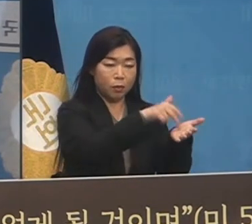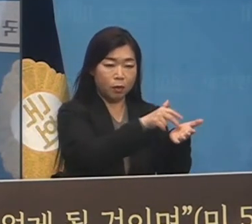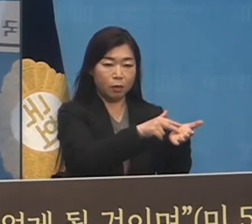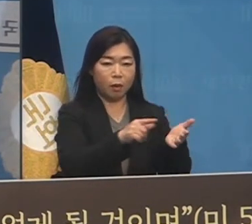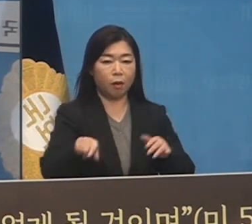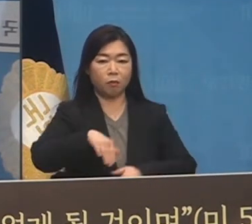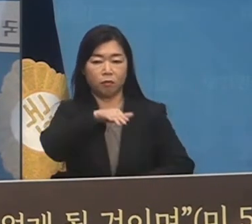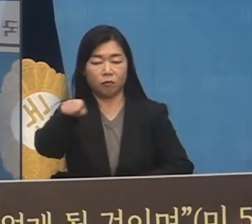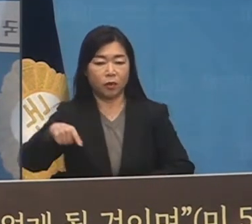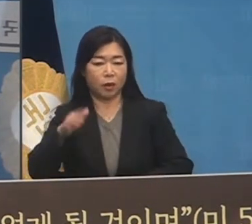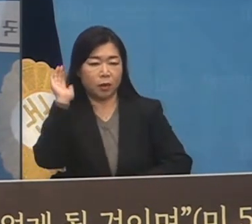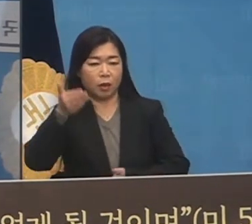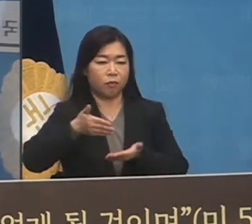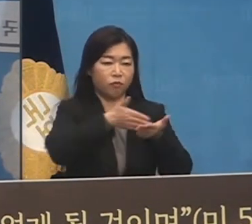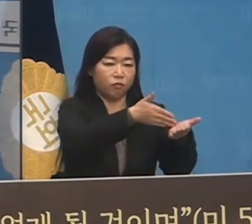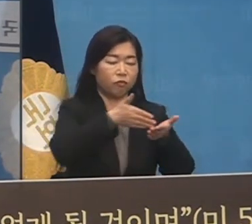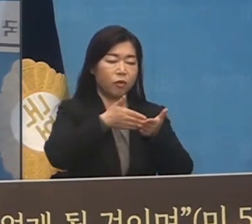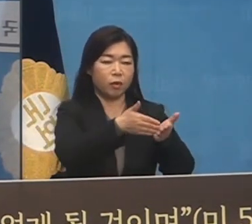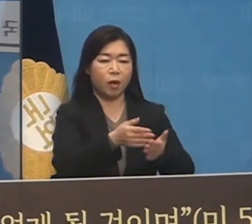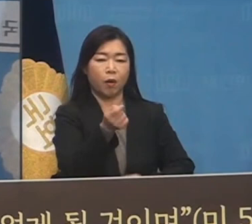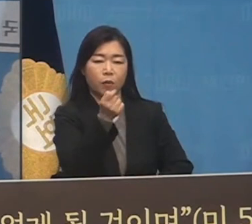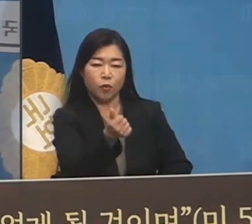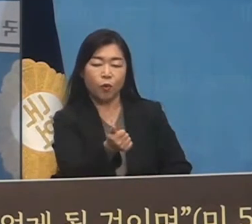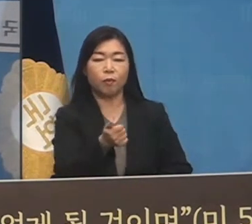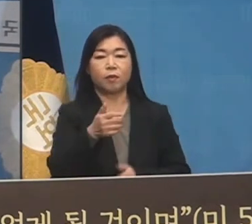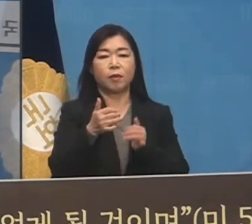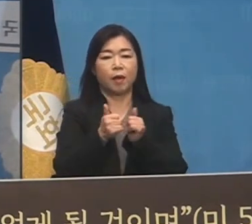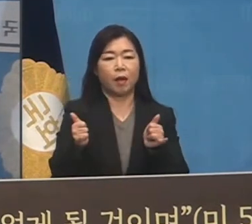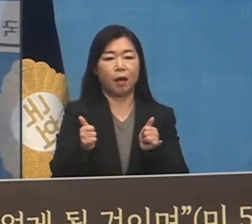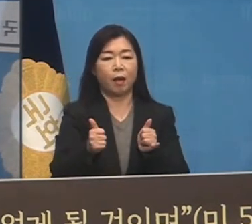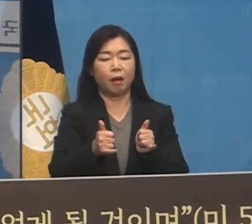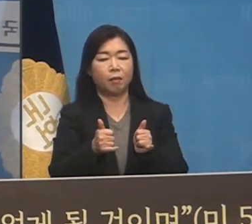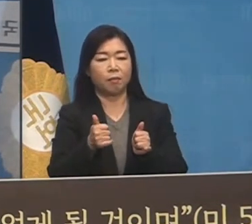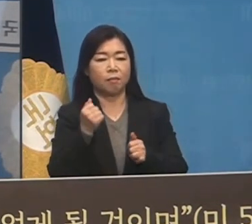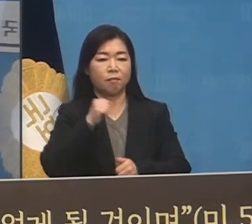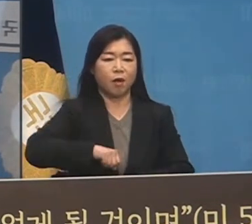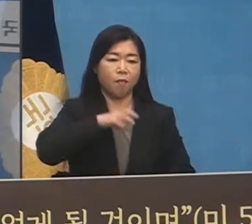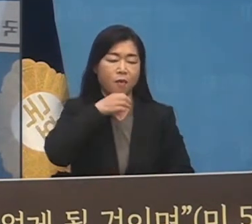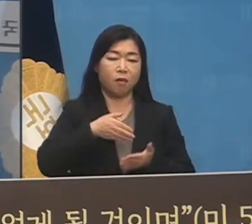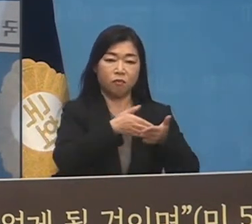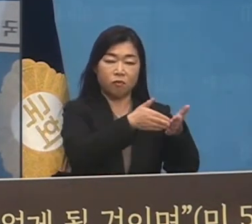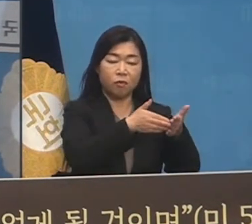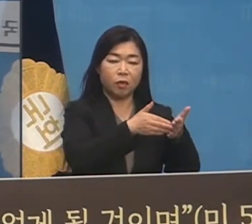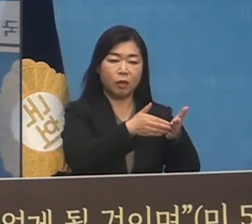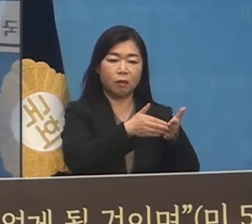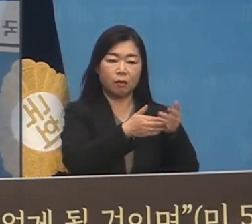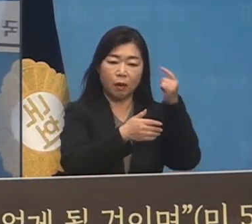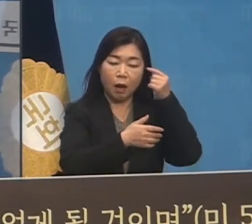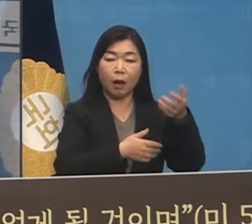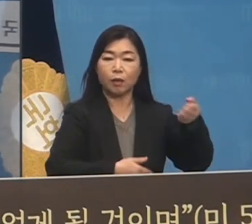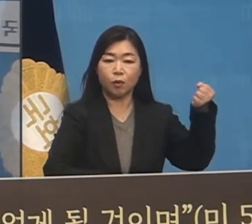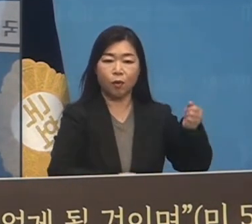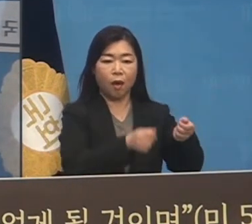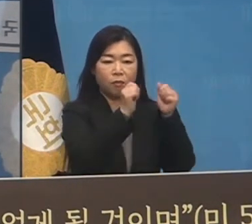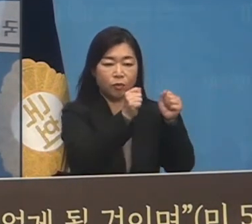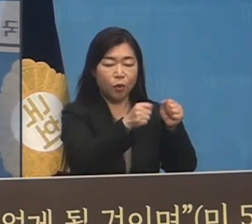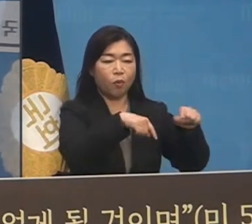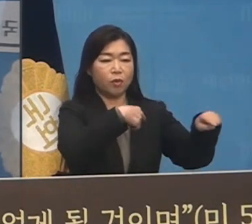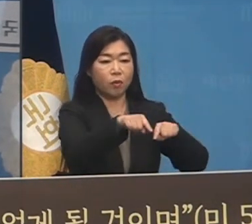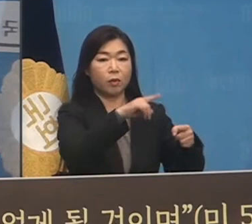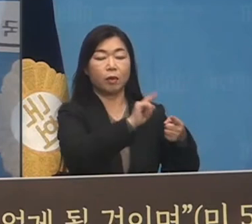이들 목소리를 소수 작은 자들의 저항으로 폄하했고 무속 정치에